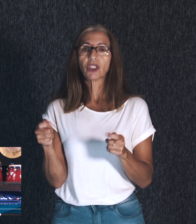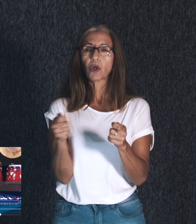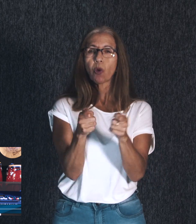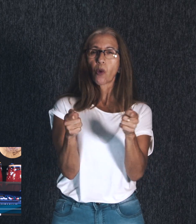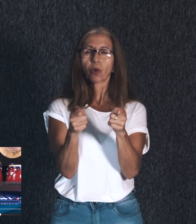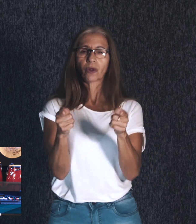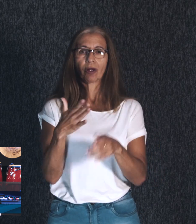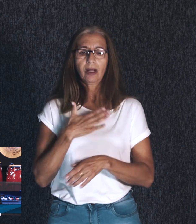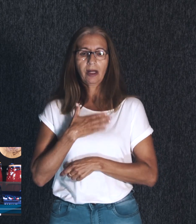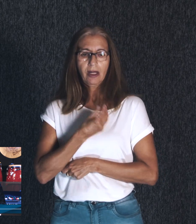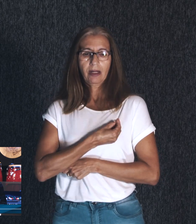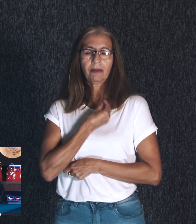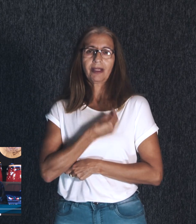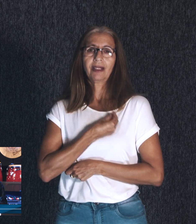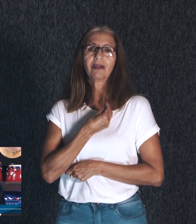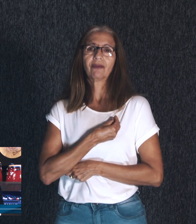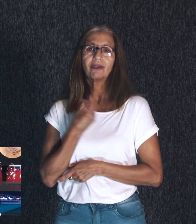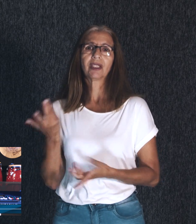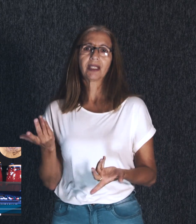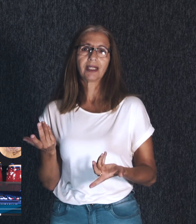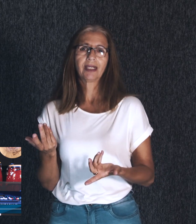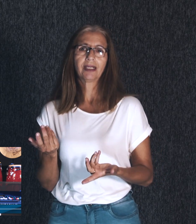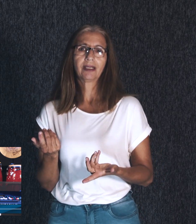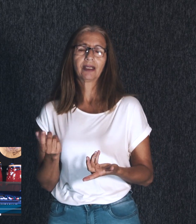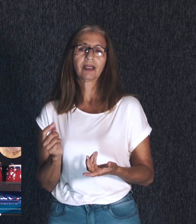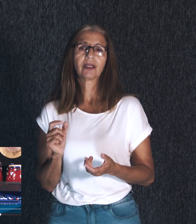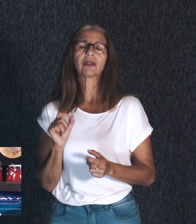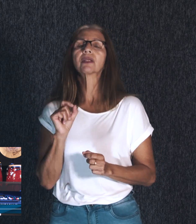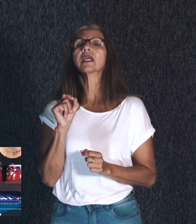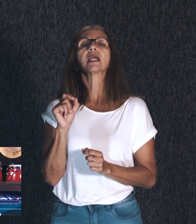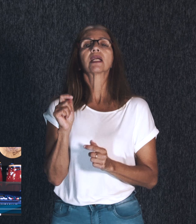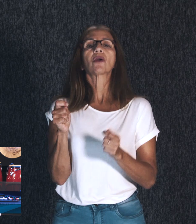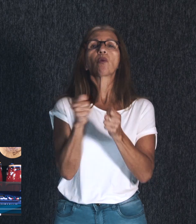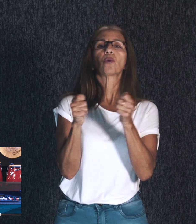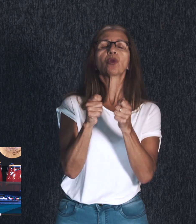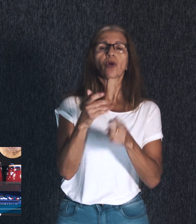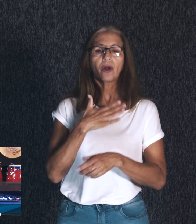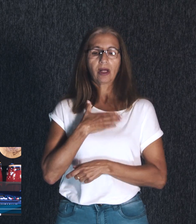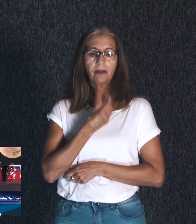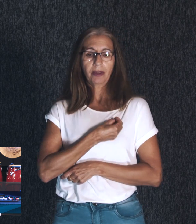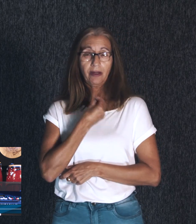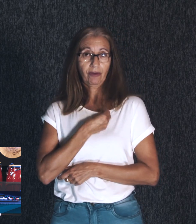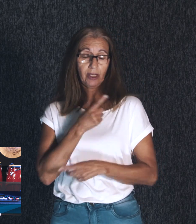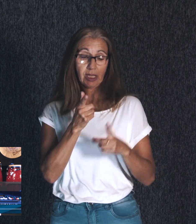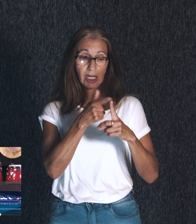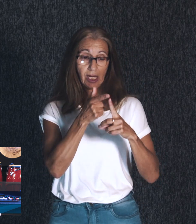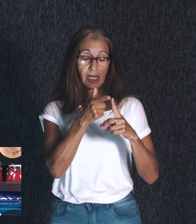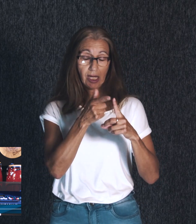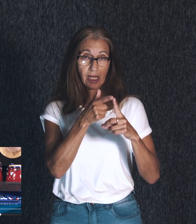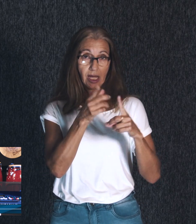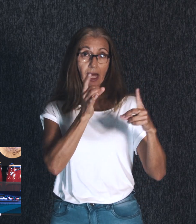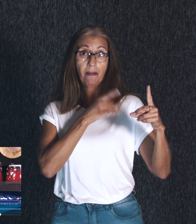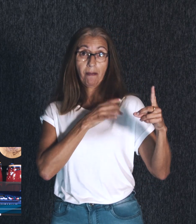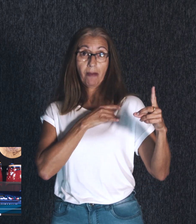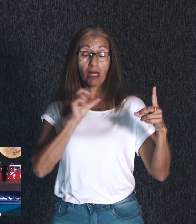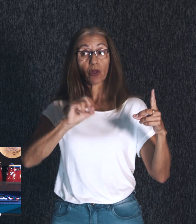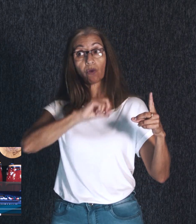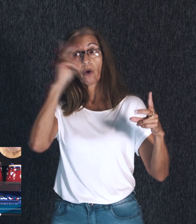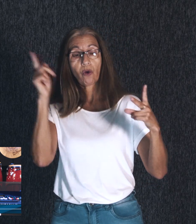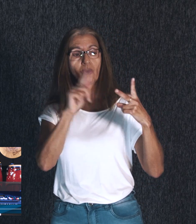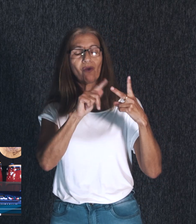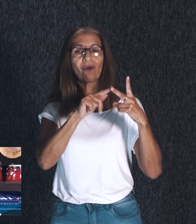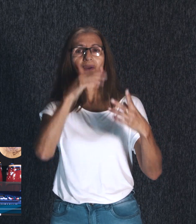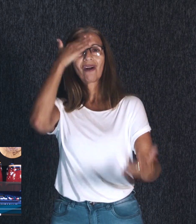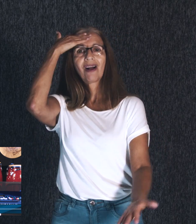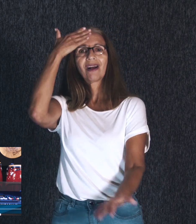O que governa você? É o seu medo ou a sua confiança em Deus? O que governa você? É